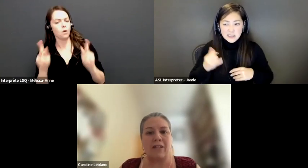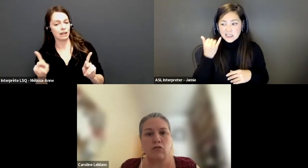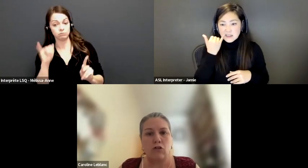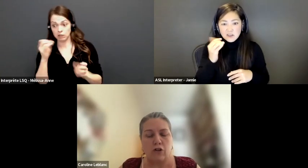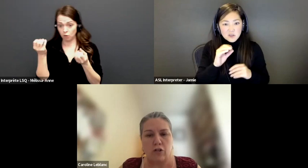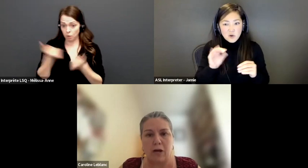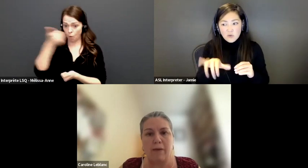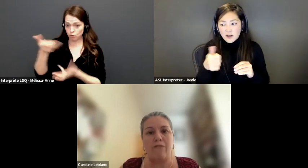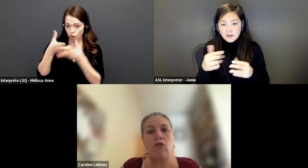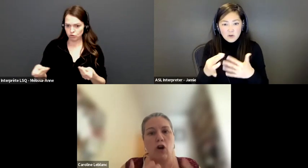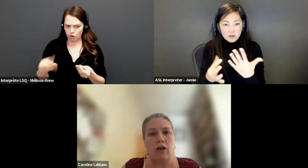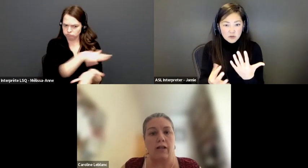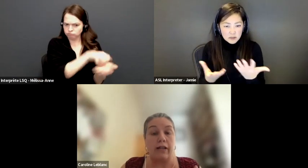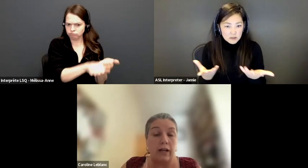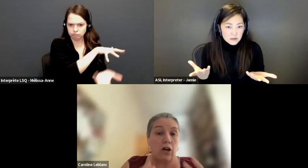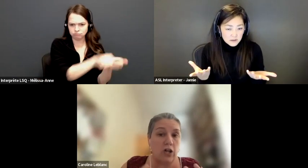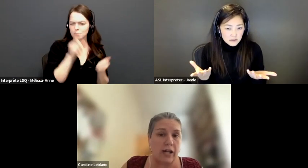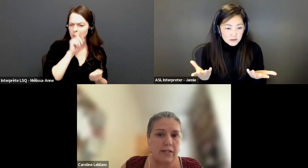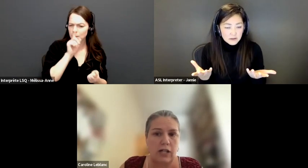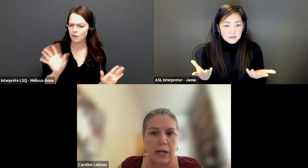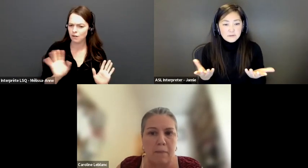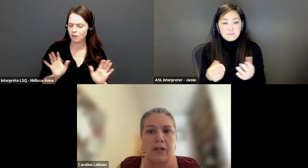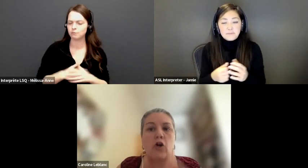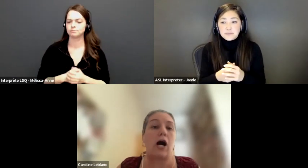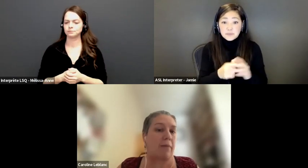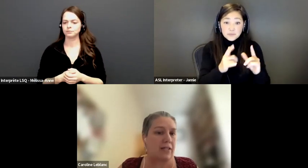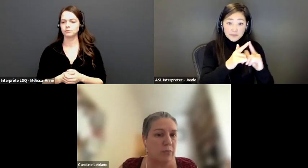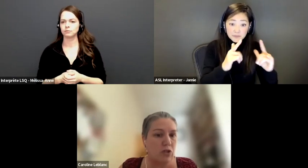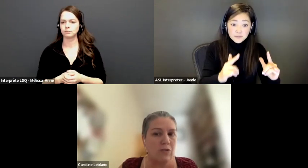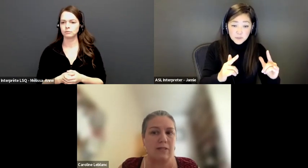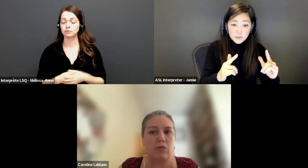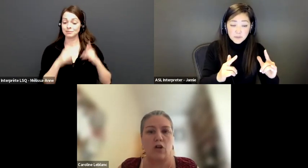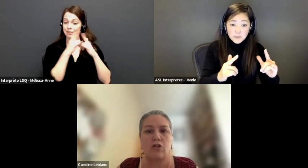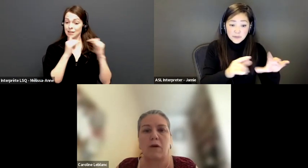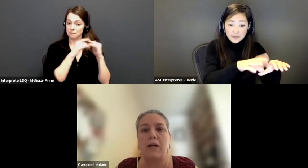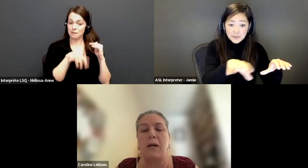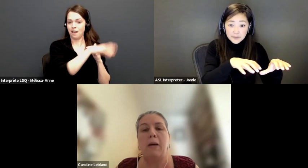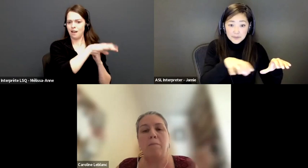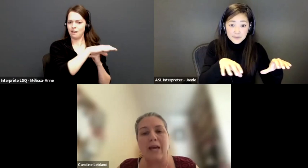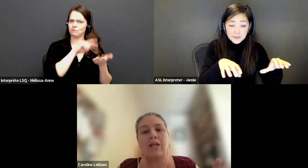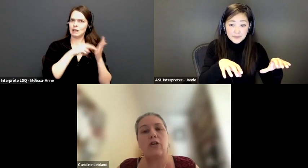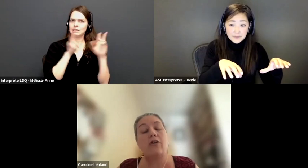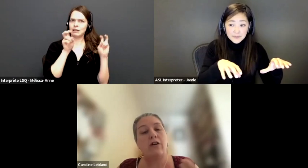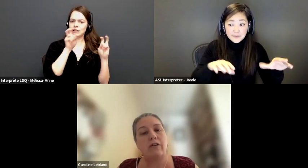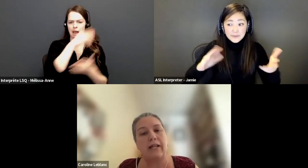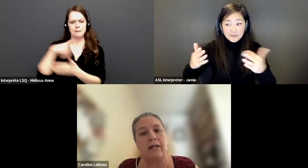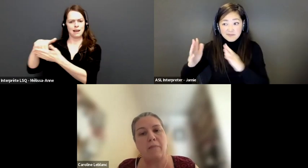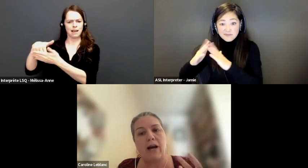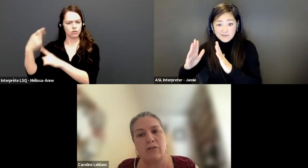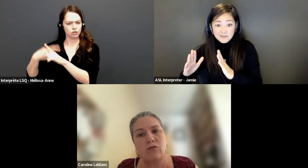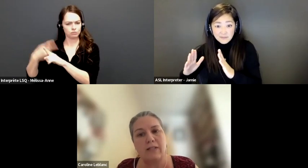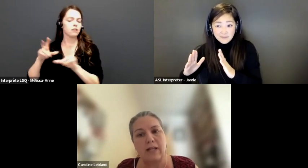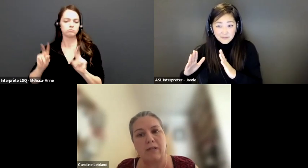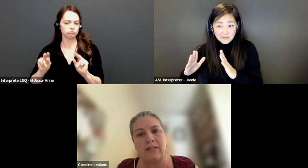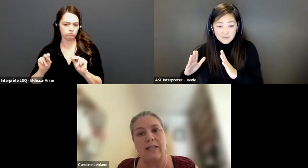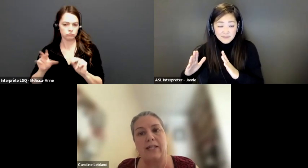campements versus le logement, bien, ils reconnaissent que les campements ne remplacent pas d'autres types de logements, mais que les campements